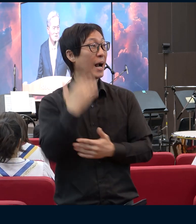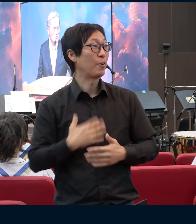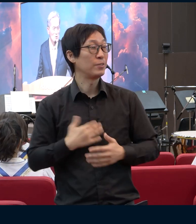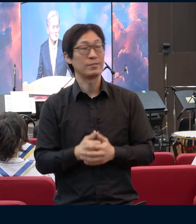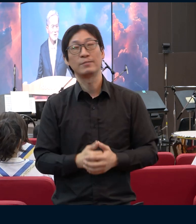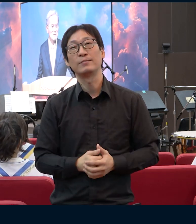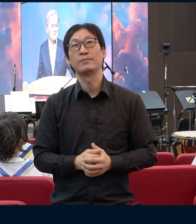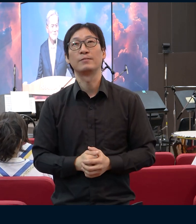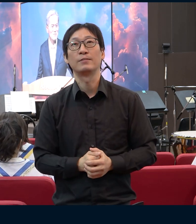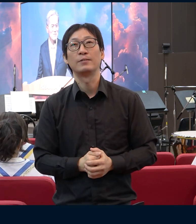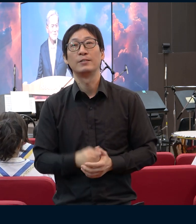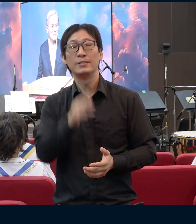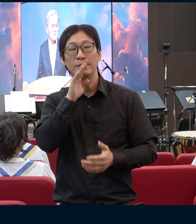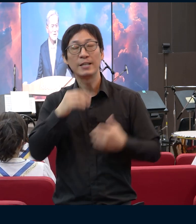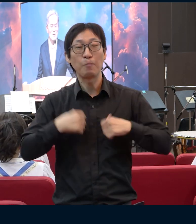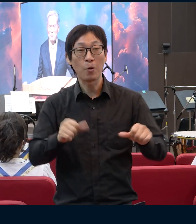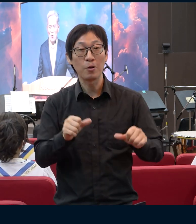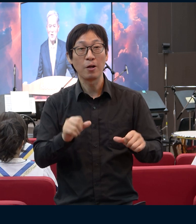뒤를 돌아보지 않는 것입니다.